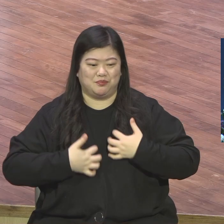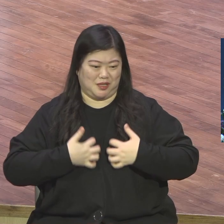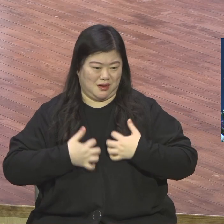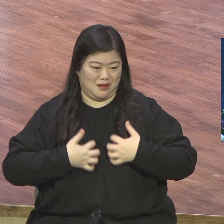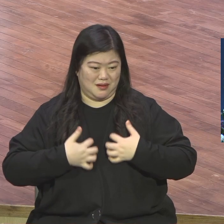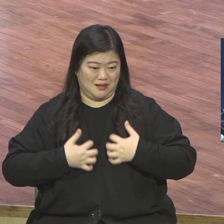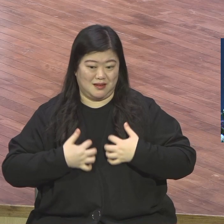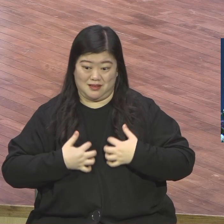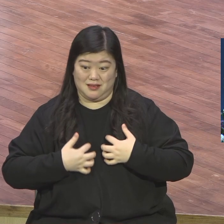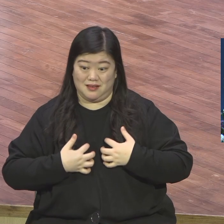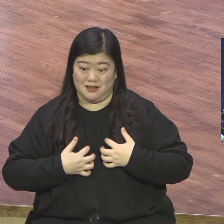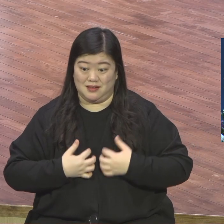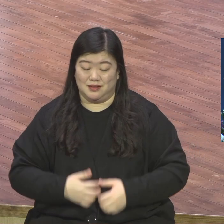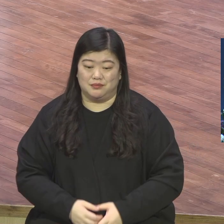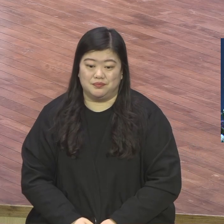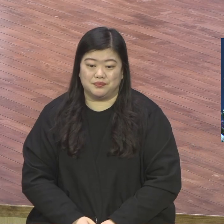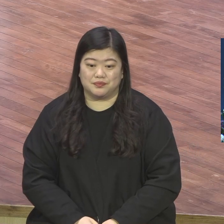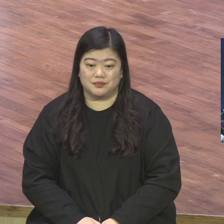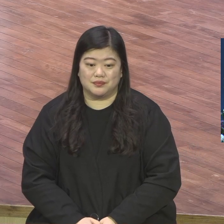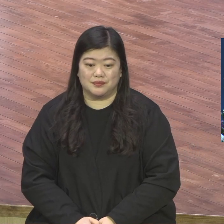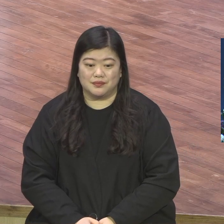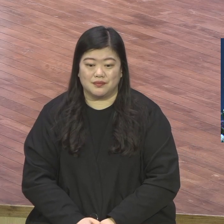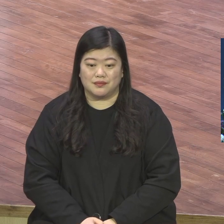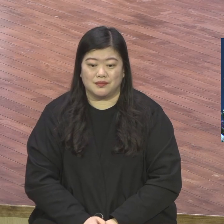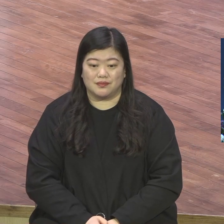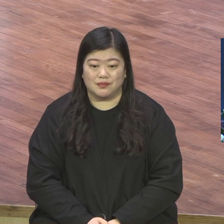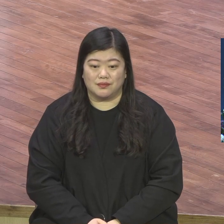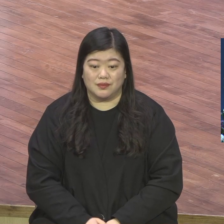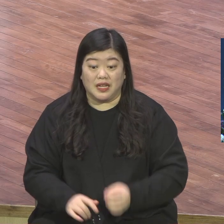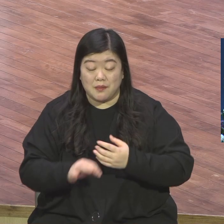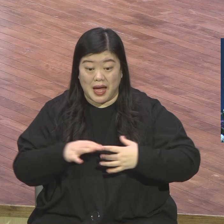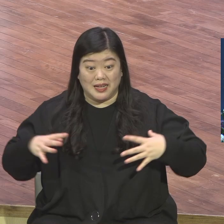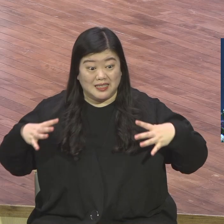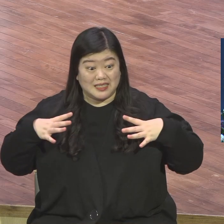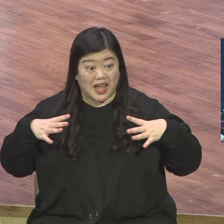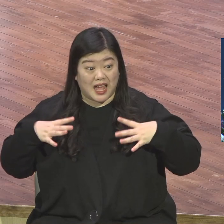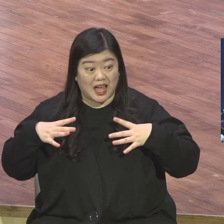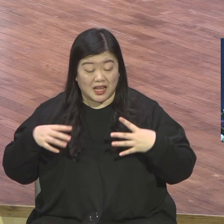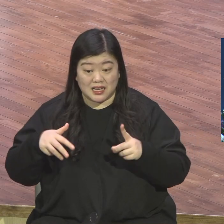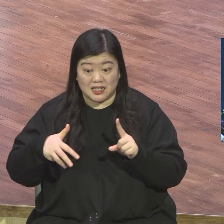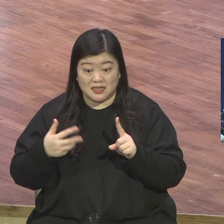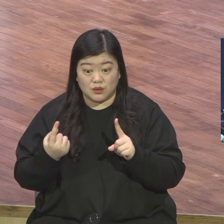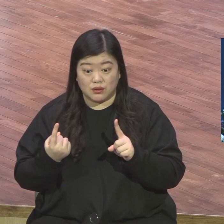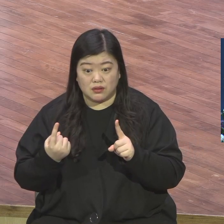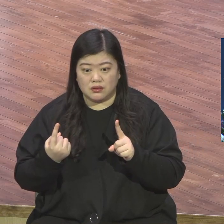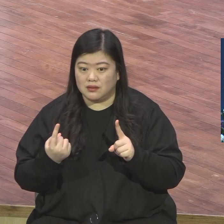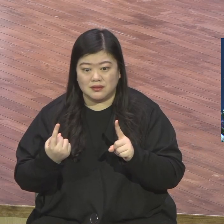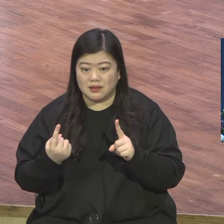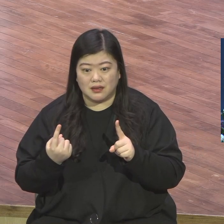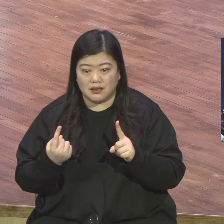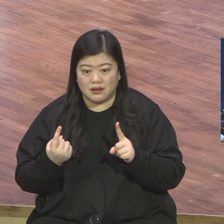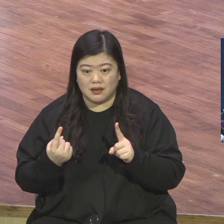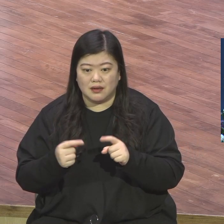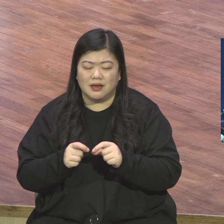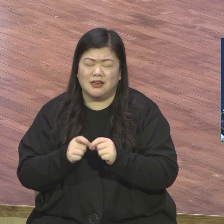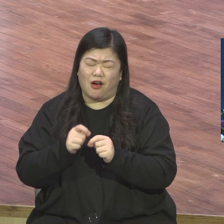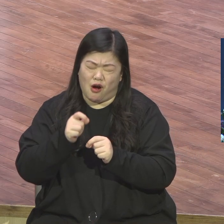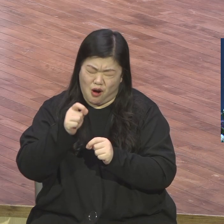우리 즐거움은 일시적 즐거움이 아니에요. 우리 즐거움은 영원한